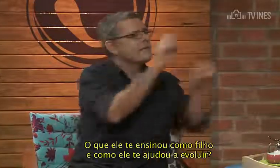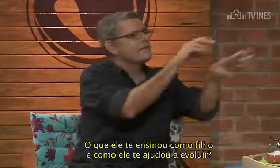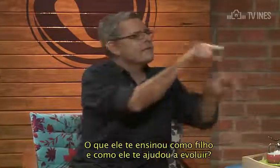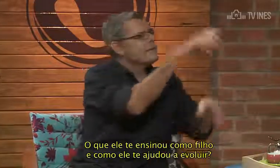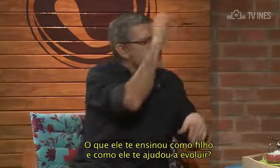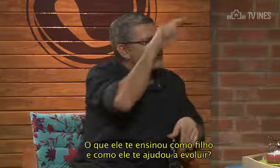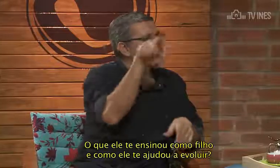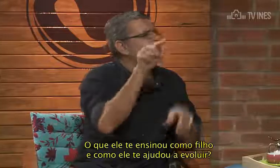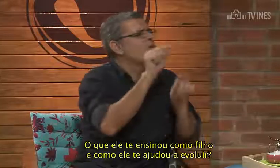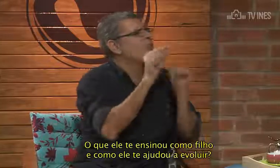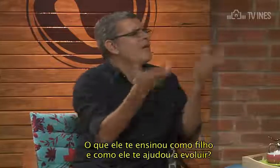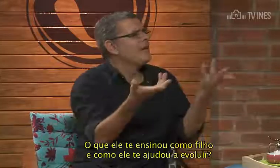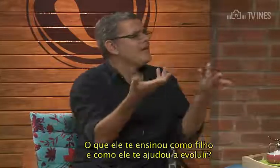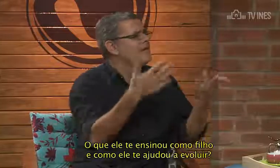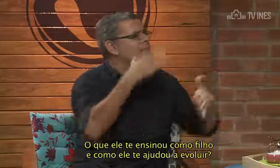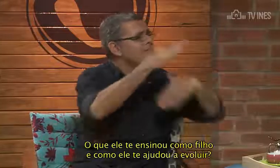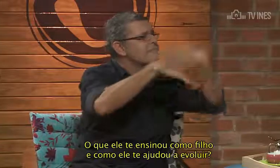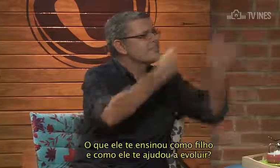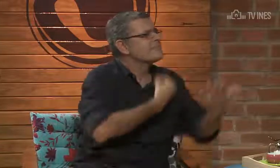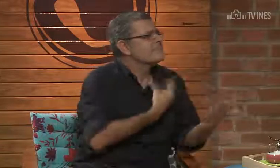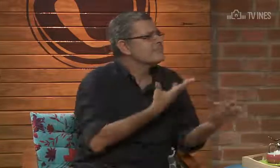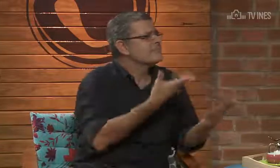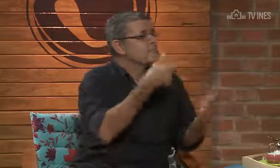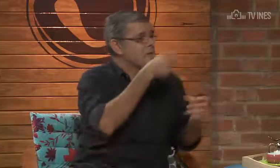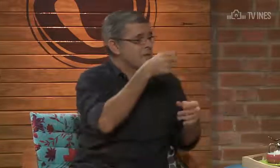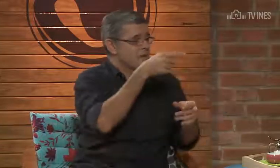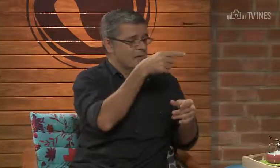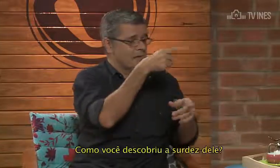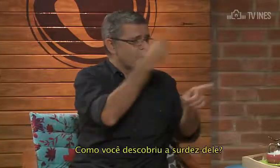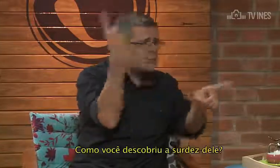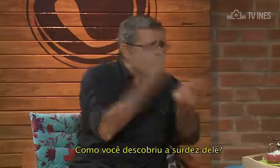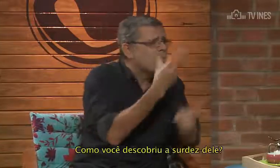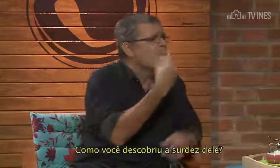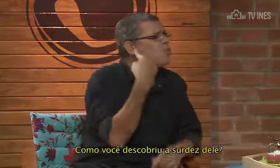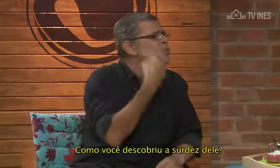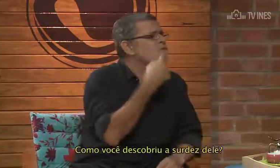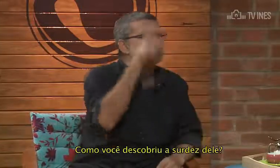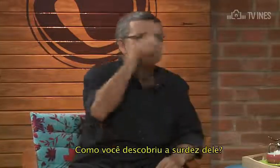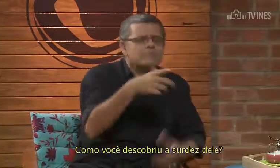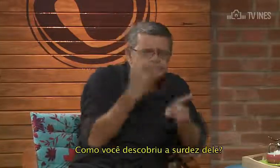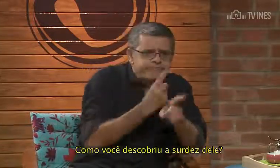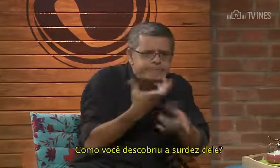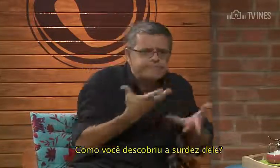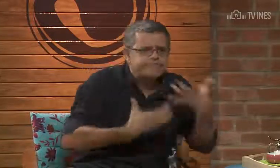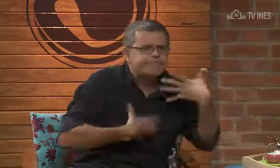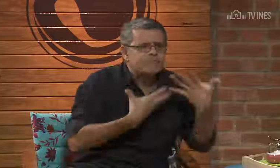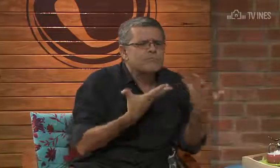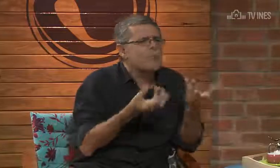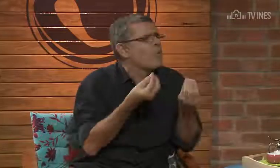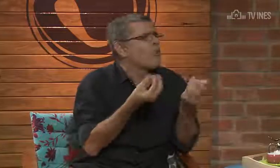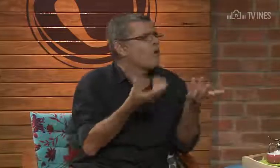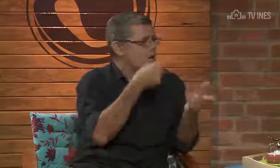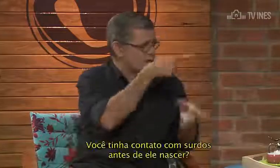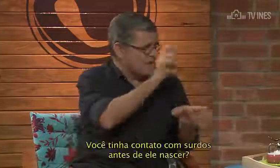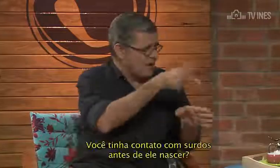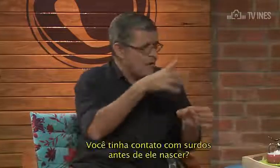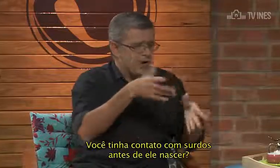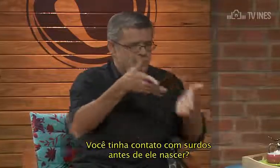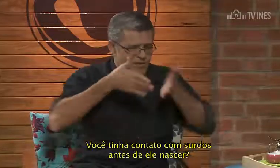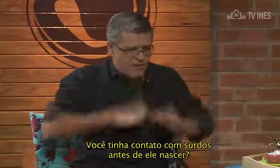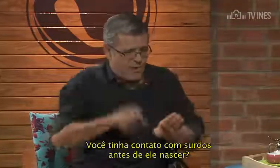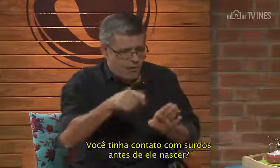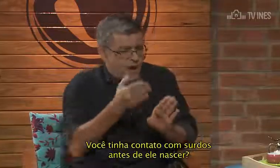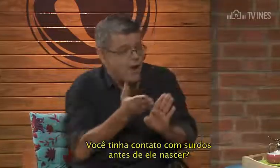que ele te ensinou como filho e como ele te ajudou a evoluir? Como você descobriu a surdez dele? Você